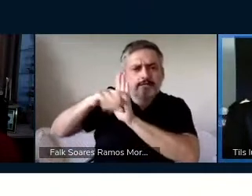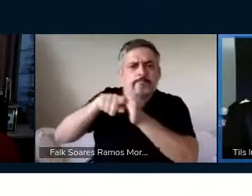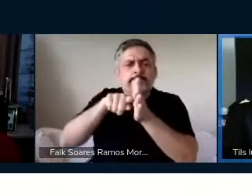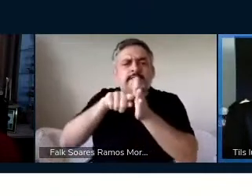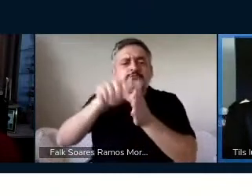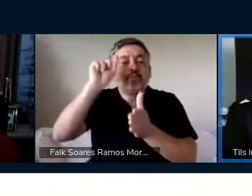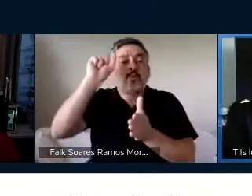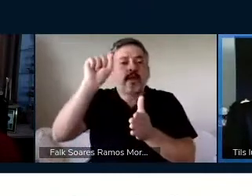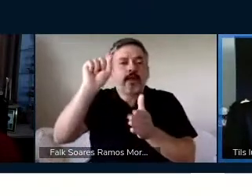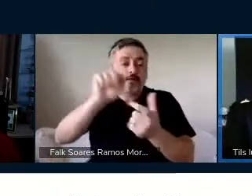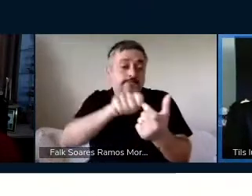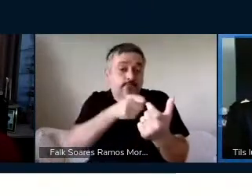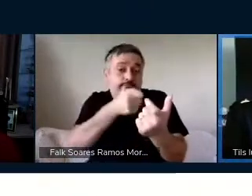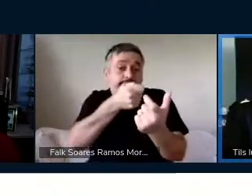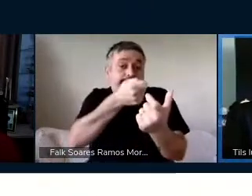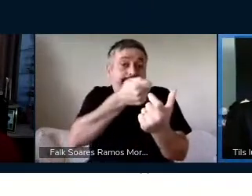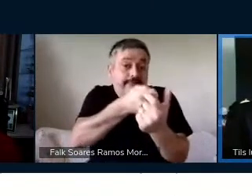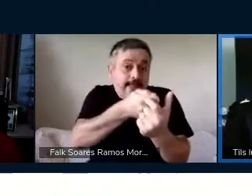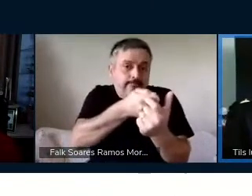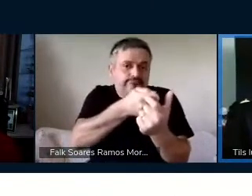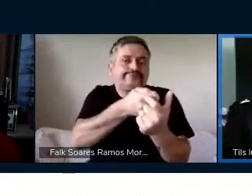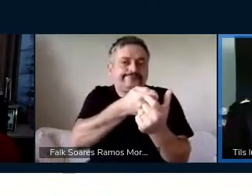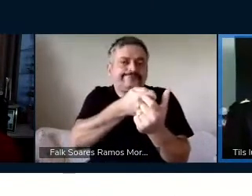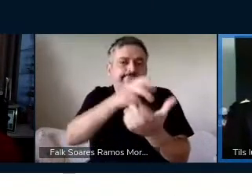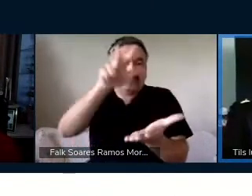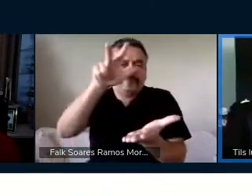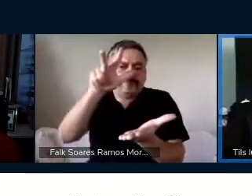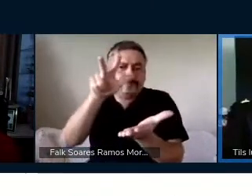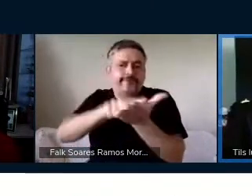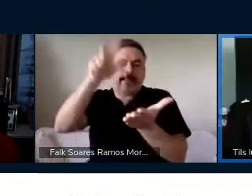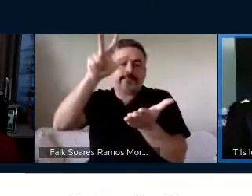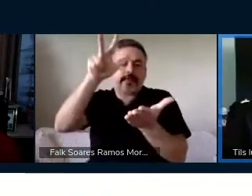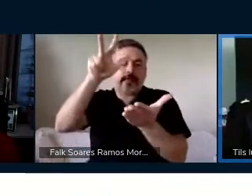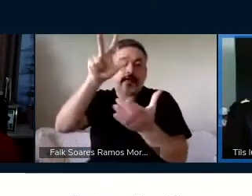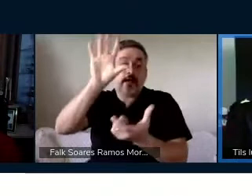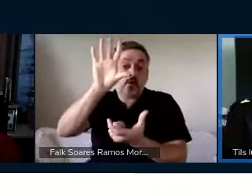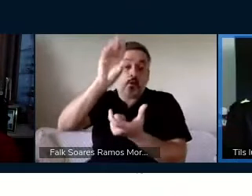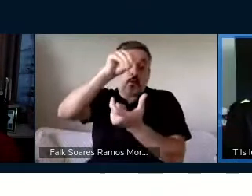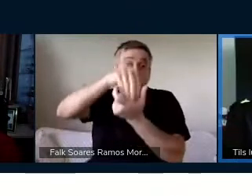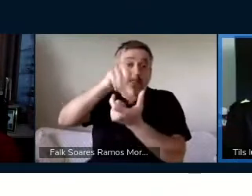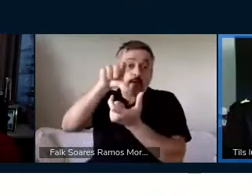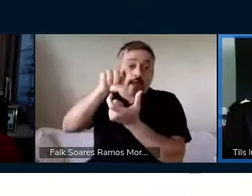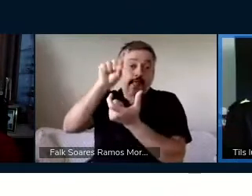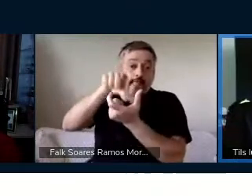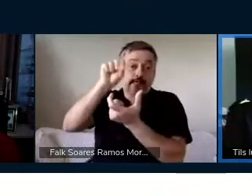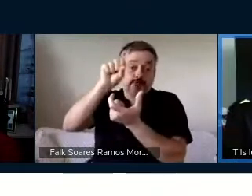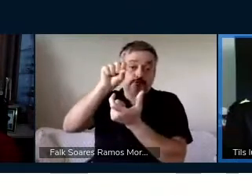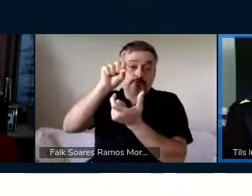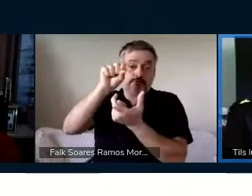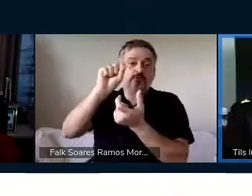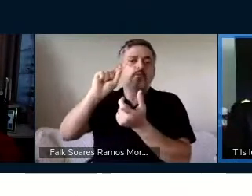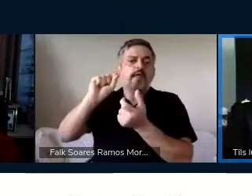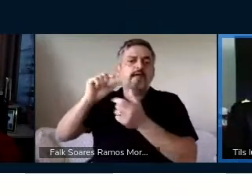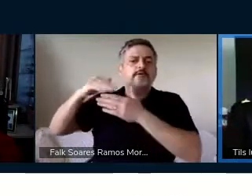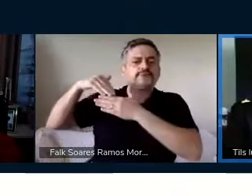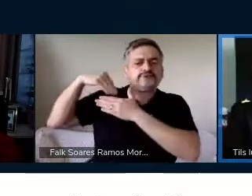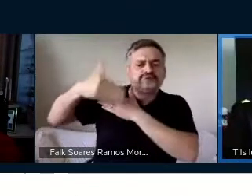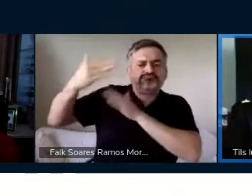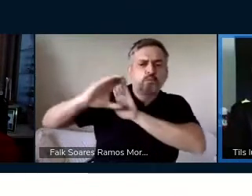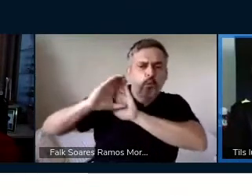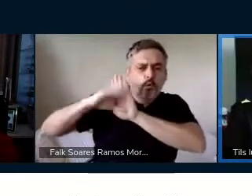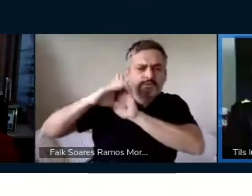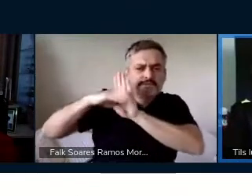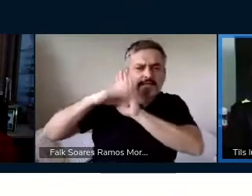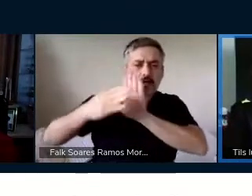para o estudo de conceitos, formação de sinais-termo e validação de unidades